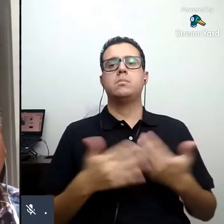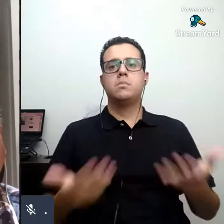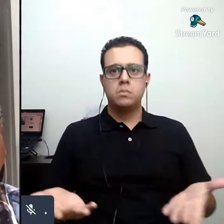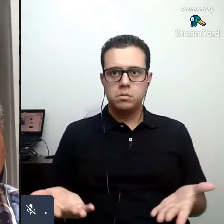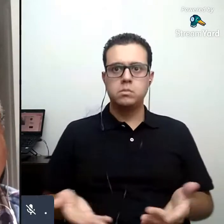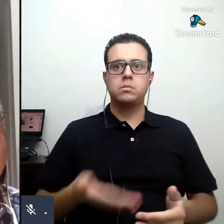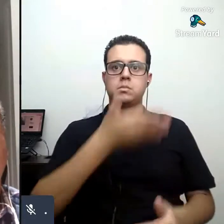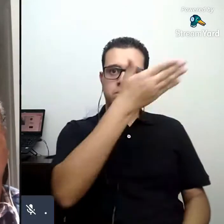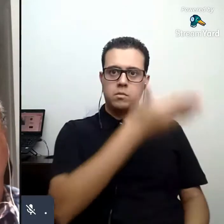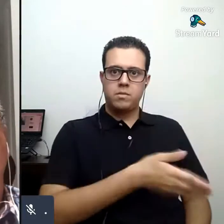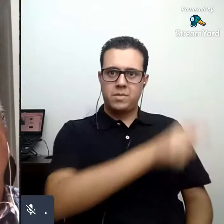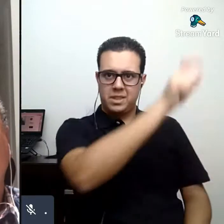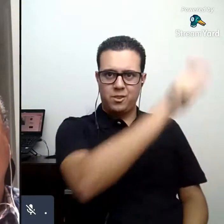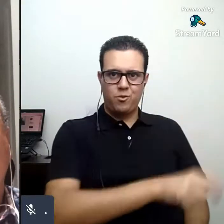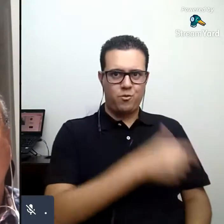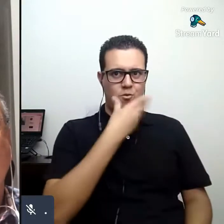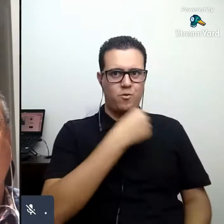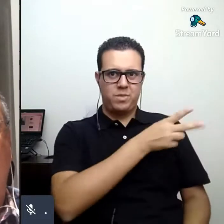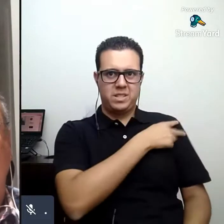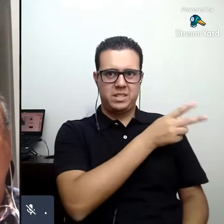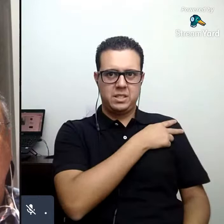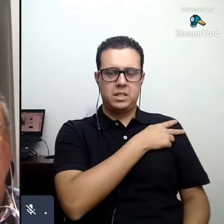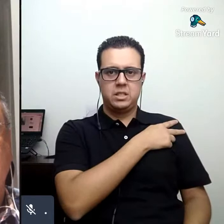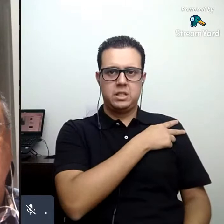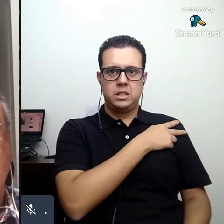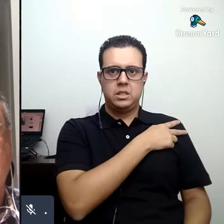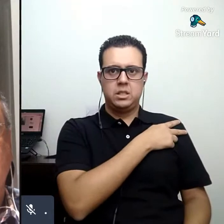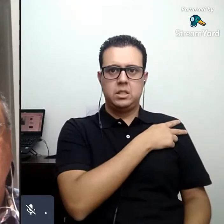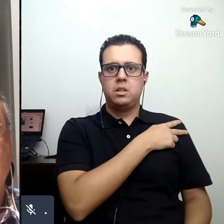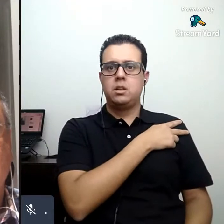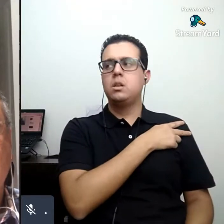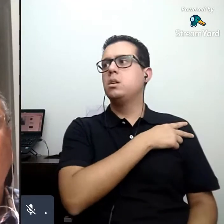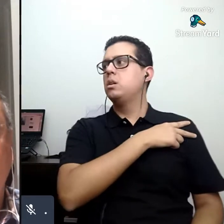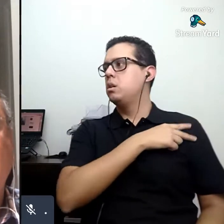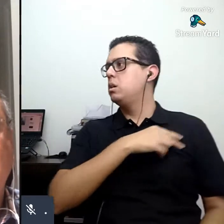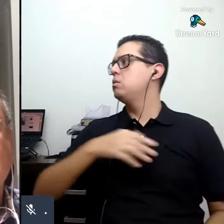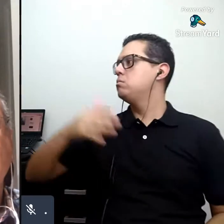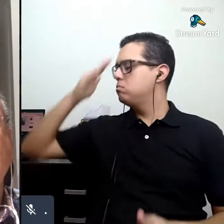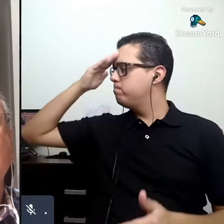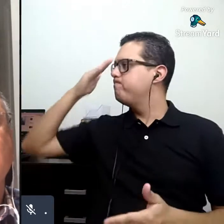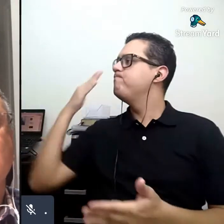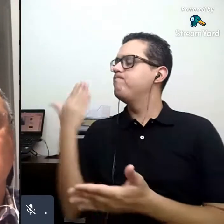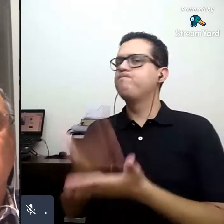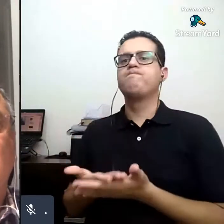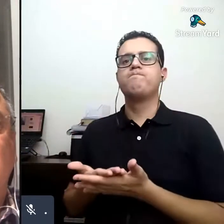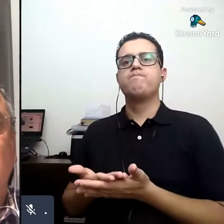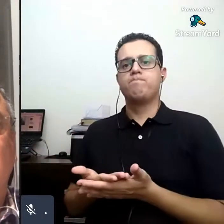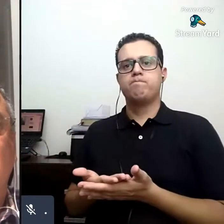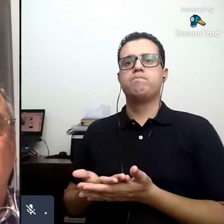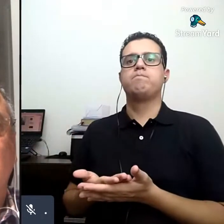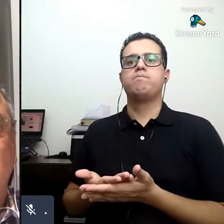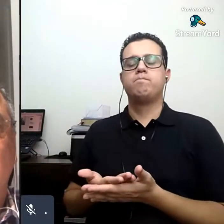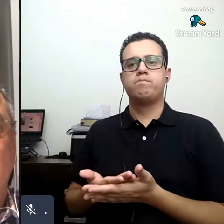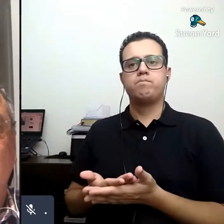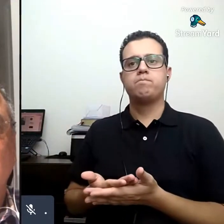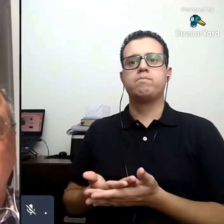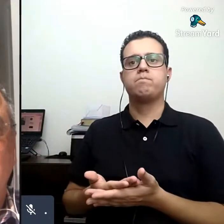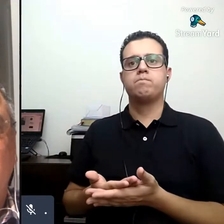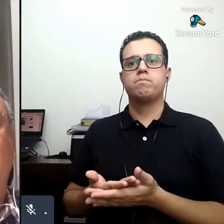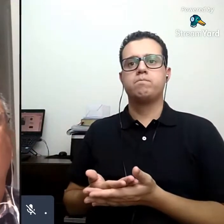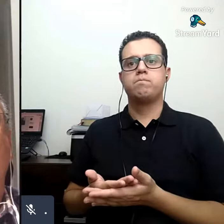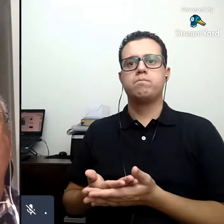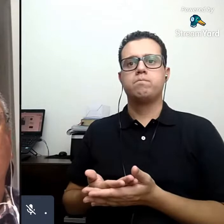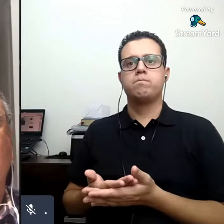oficial, despertou credulidade. Ele teve, sim, o